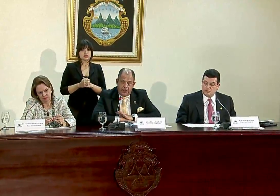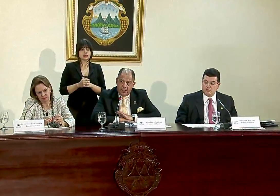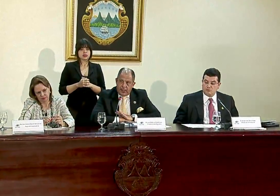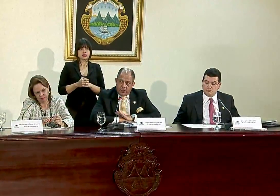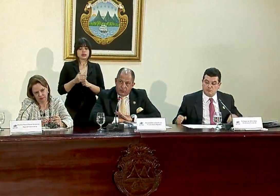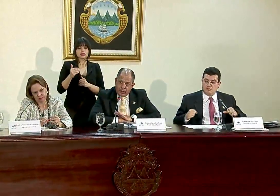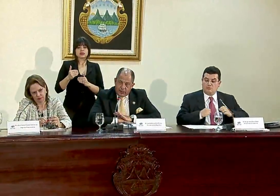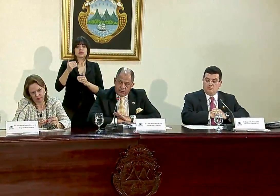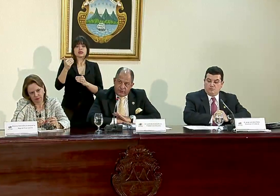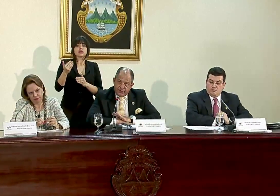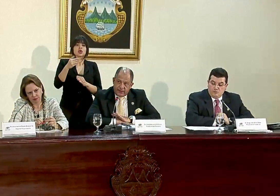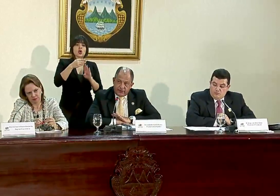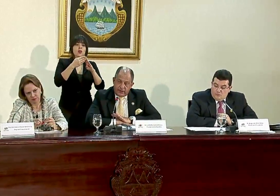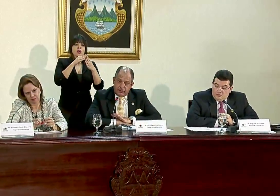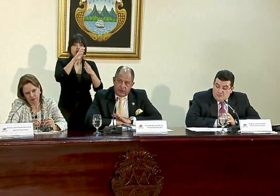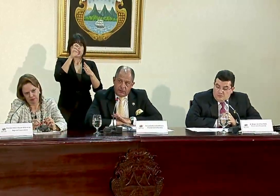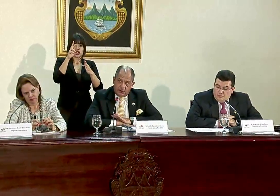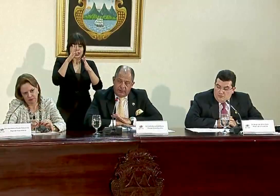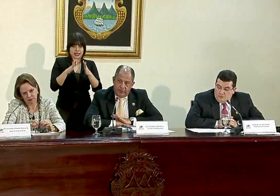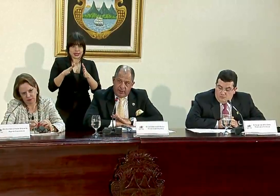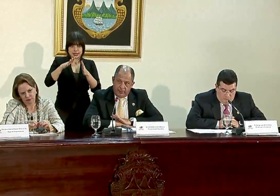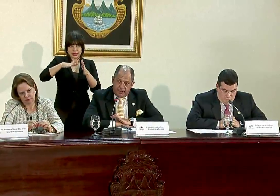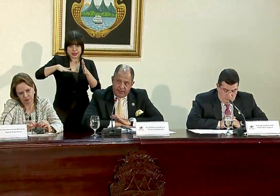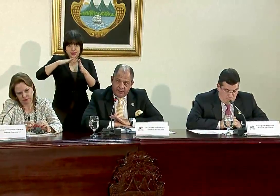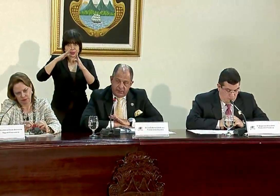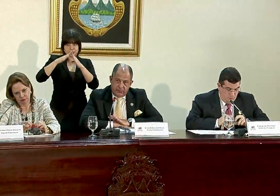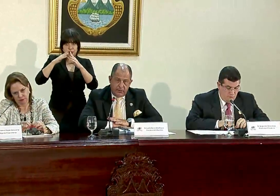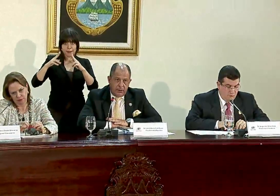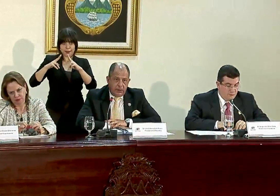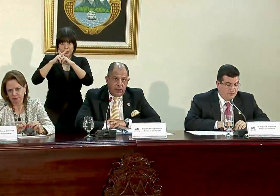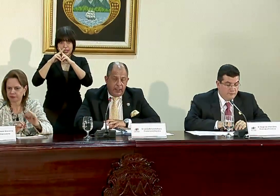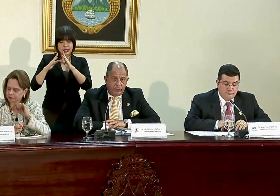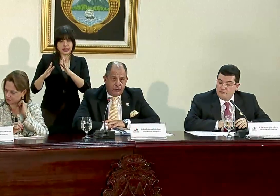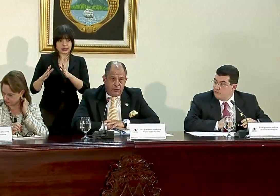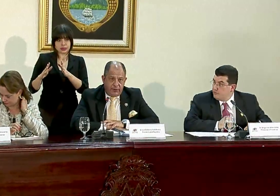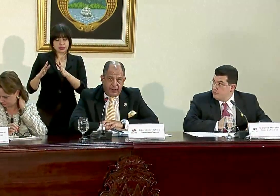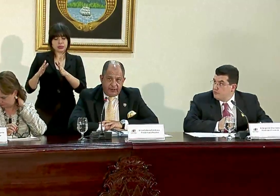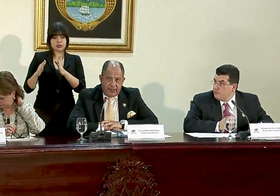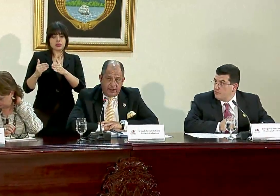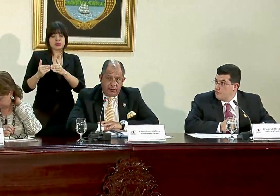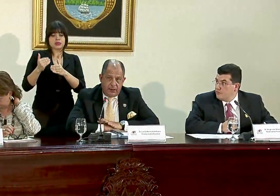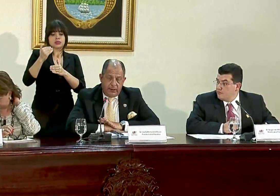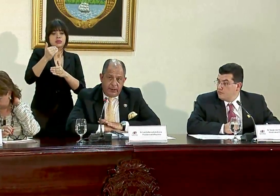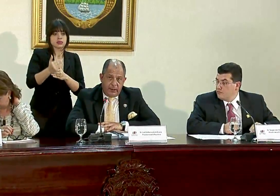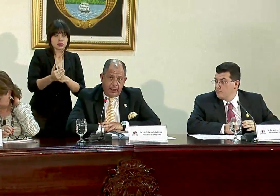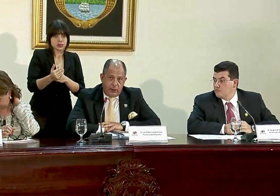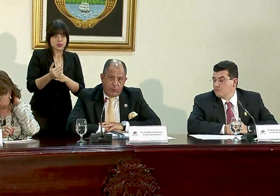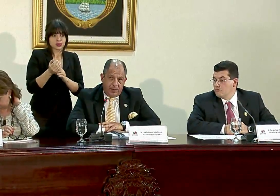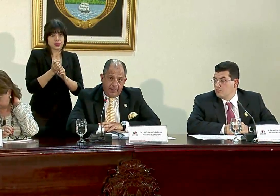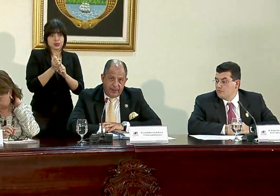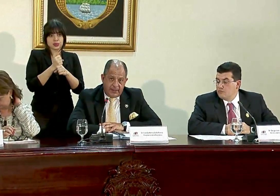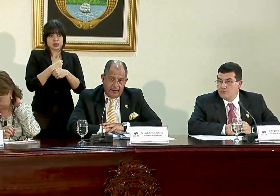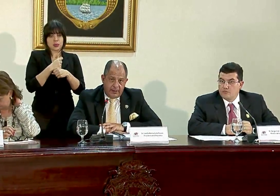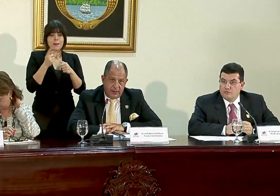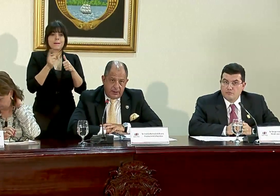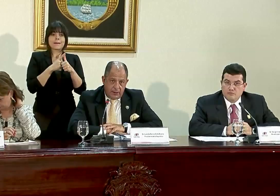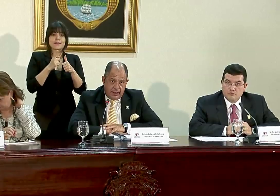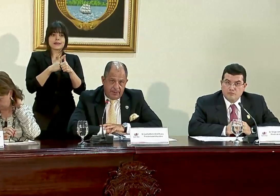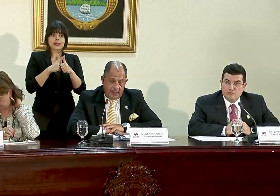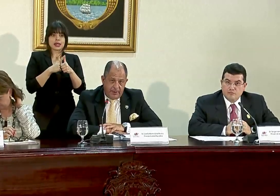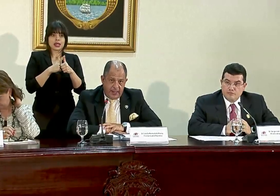y a la comunidad costarricense que vive en París esto se va a realizar como primera